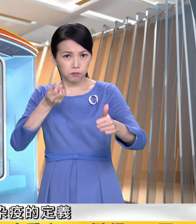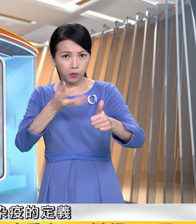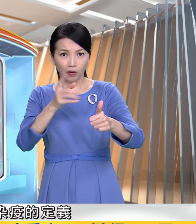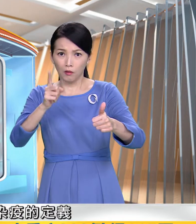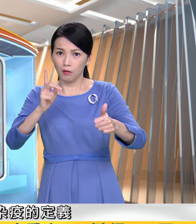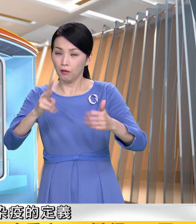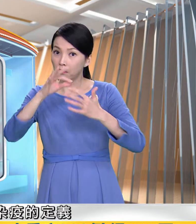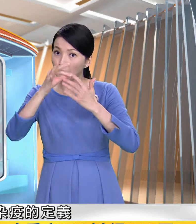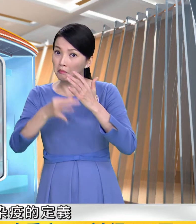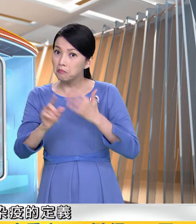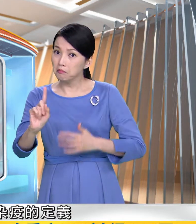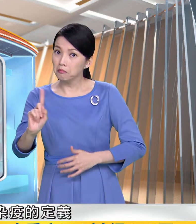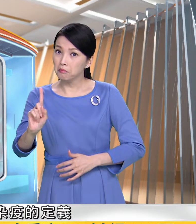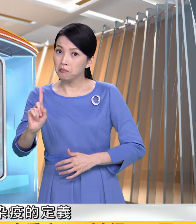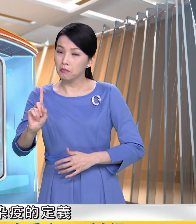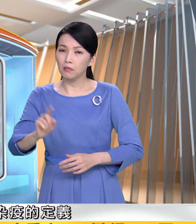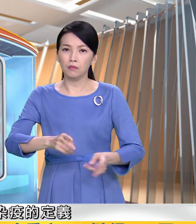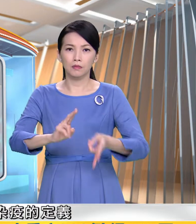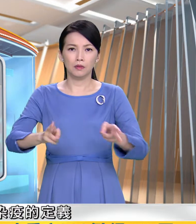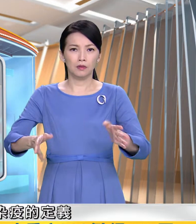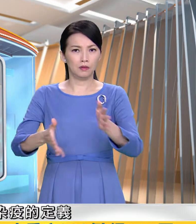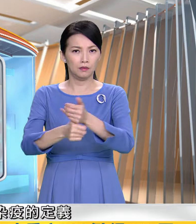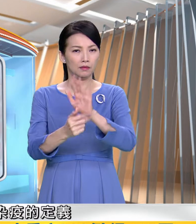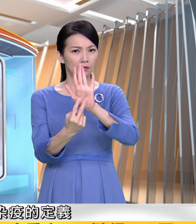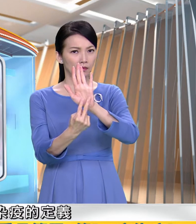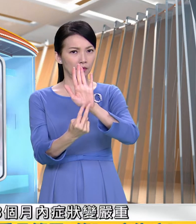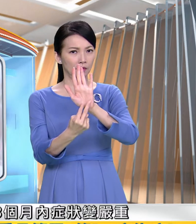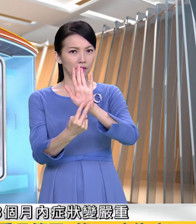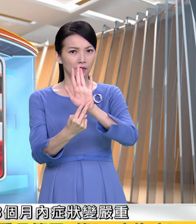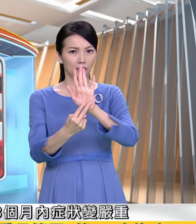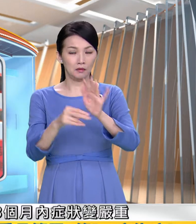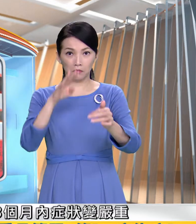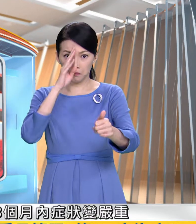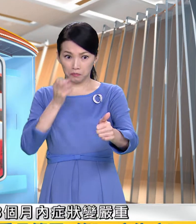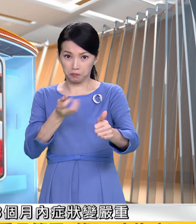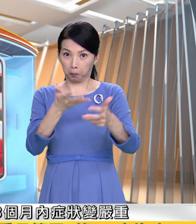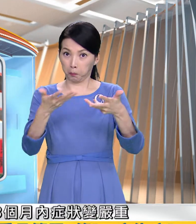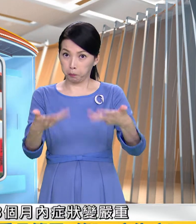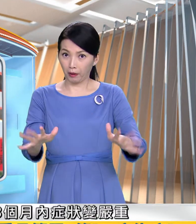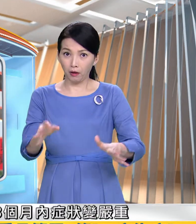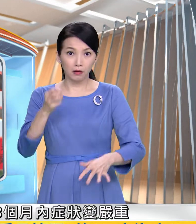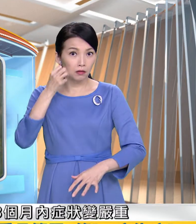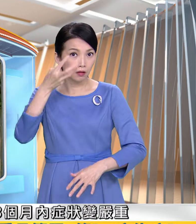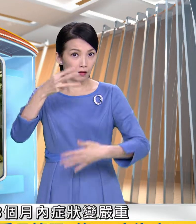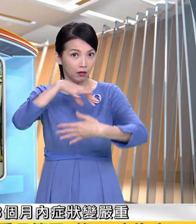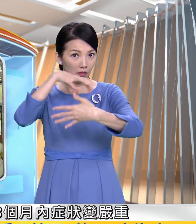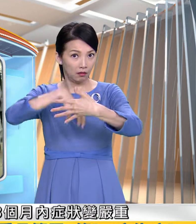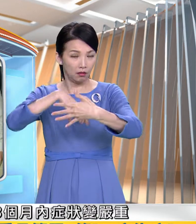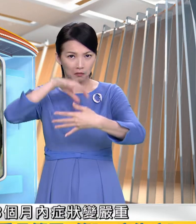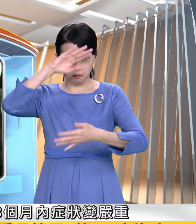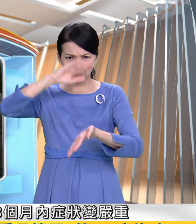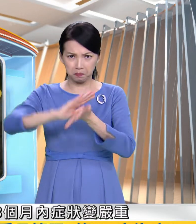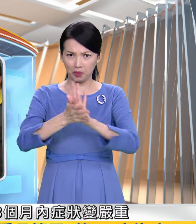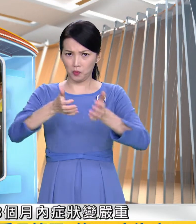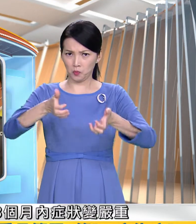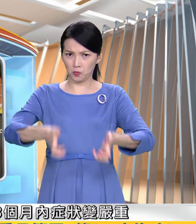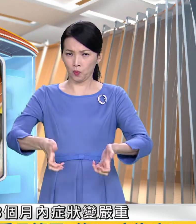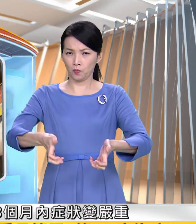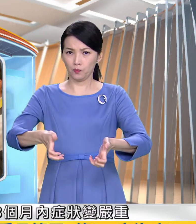于外界关心二度染疫的定义，指挥中心表示，只要是3个月内症状变